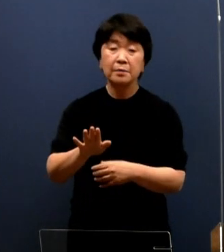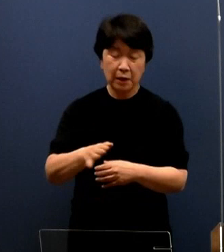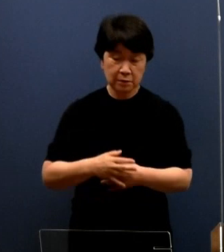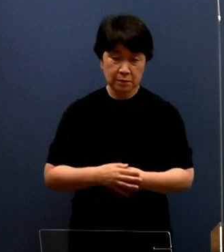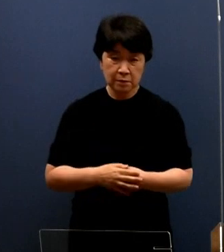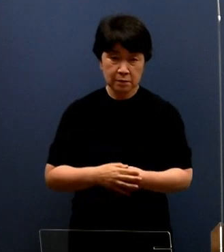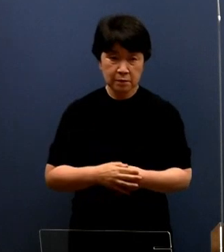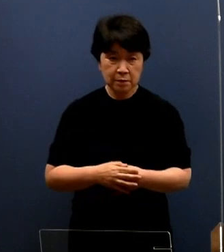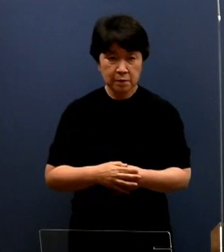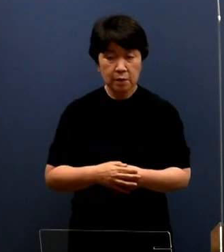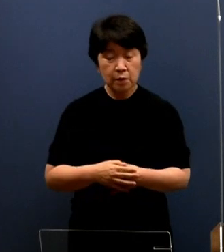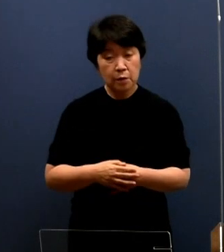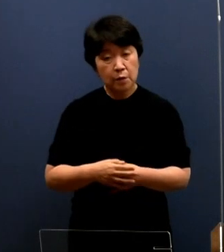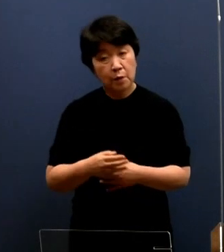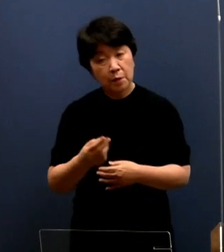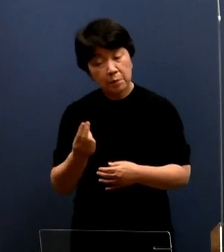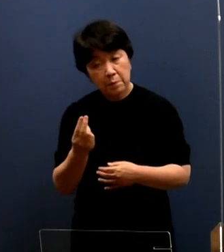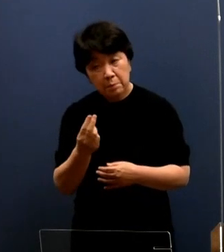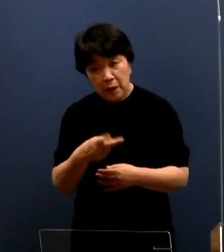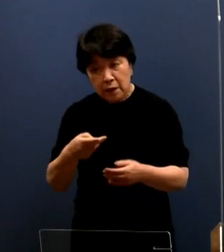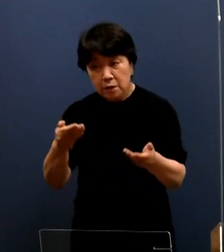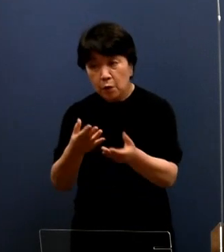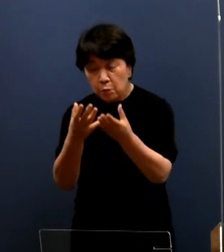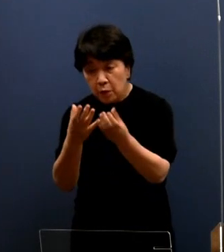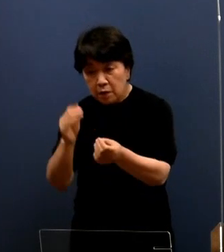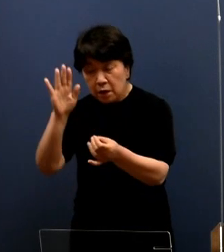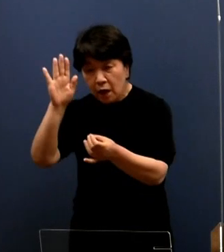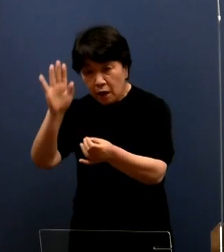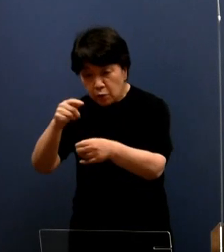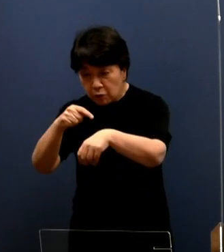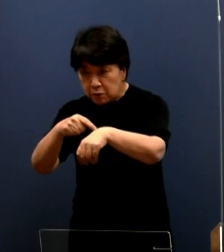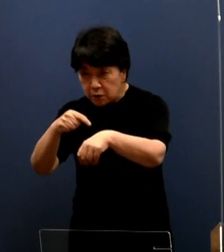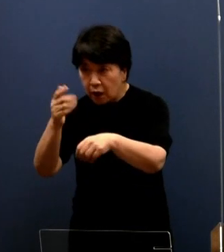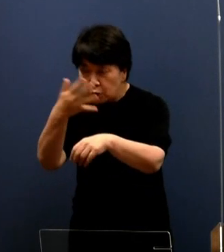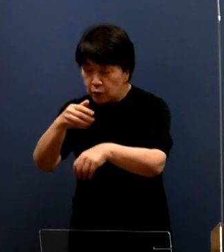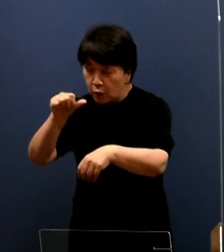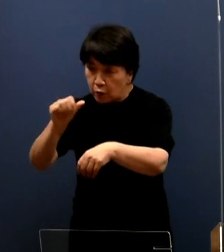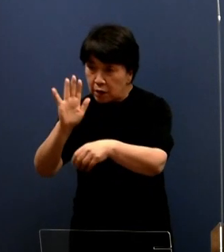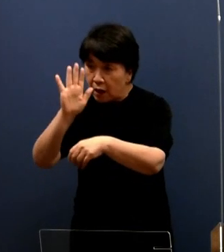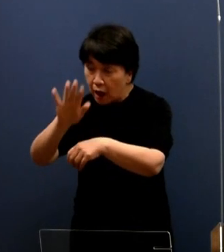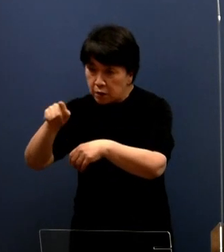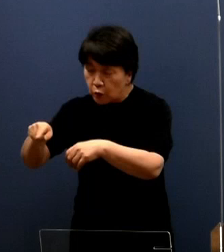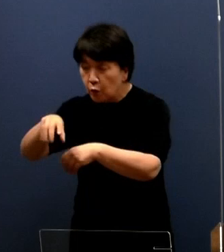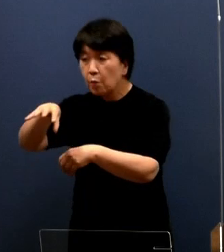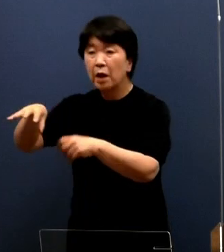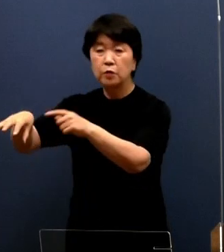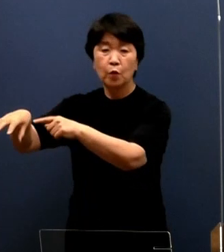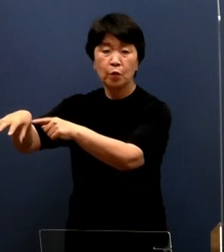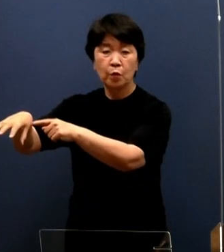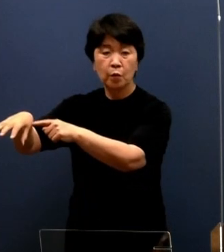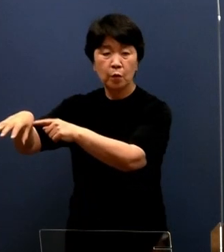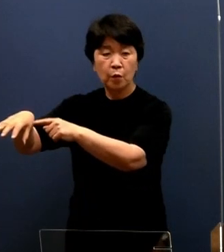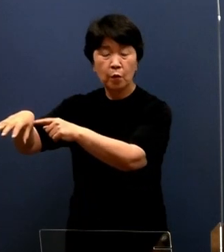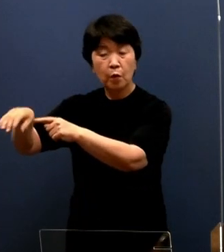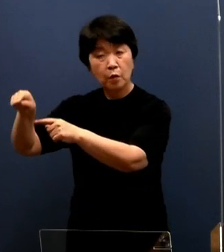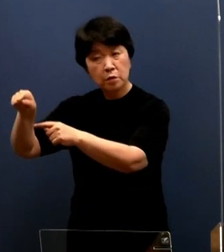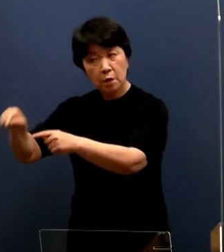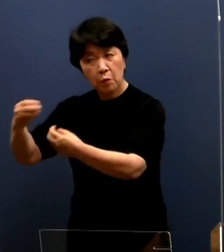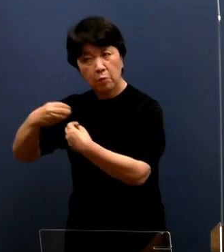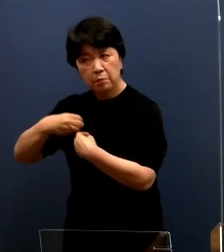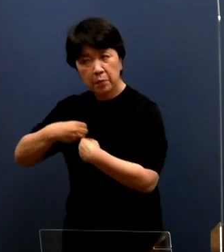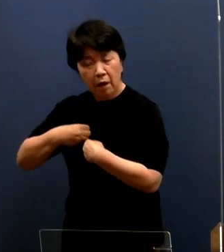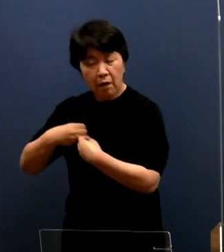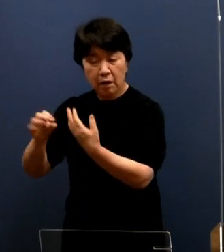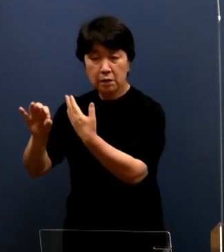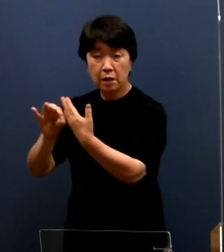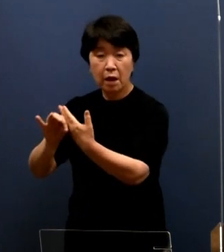でなおかつ、そうするとアフターファームのところでも起きてないと考える方が不自然でしょ。対策をき